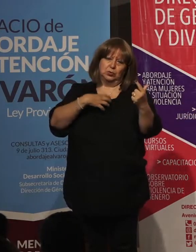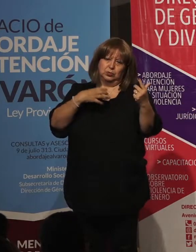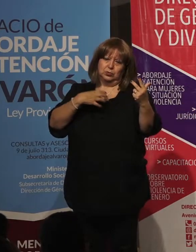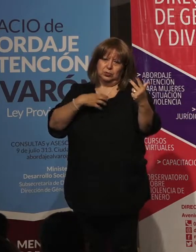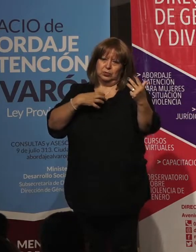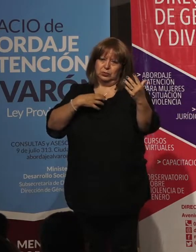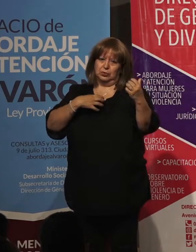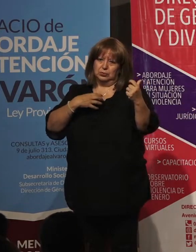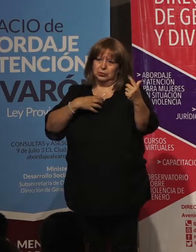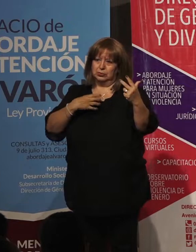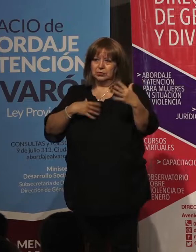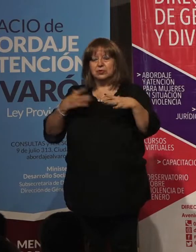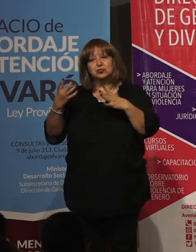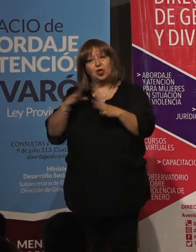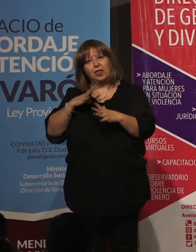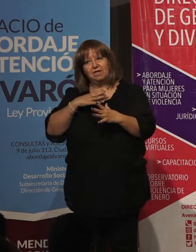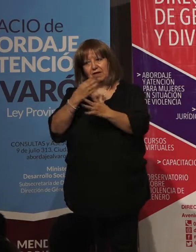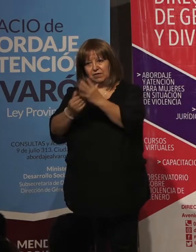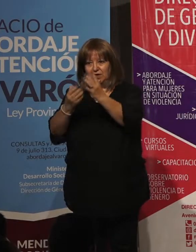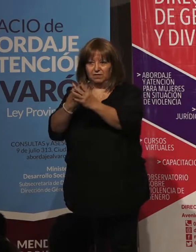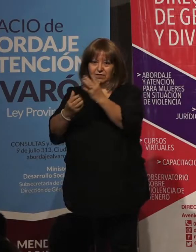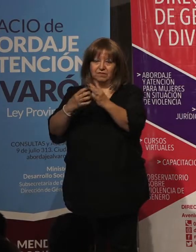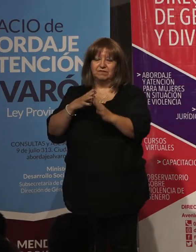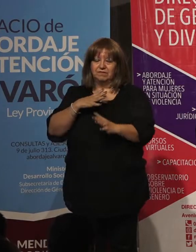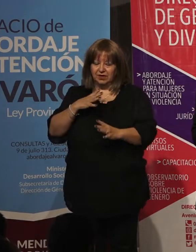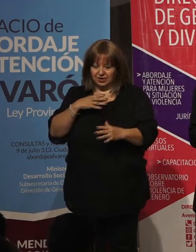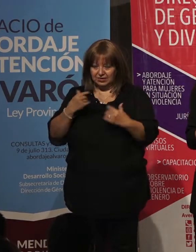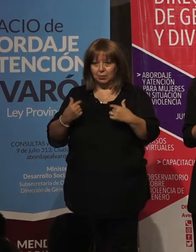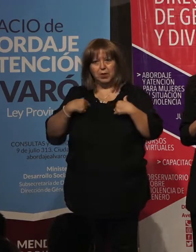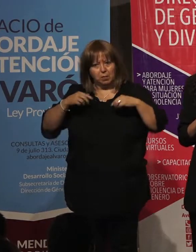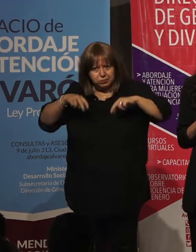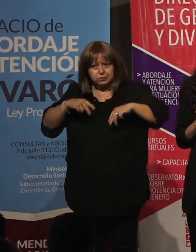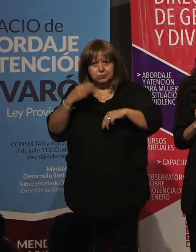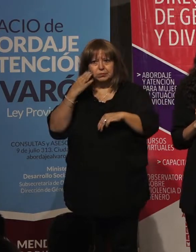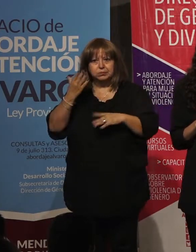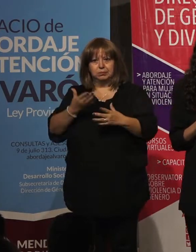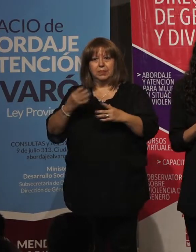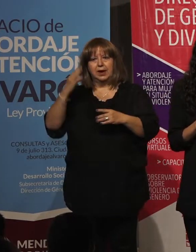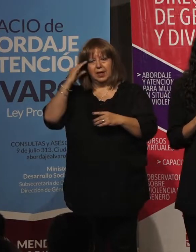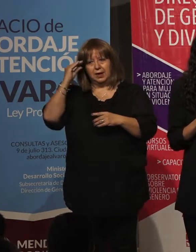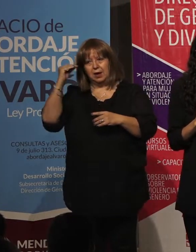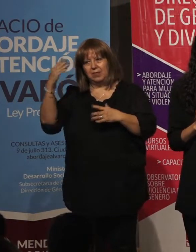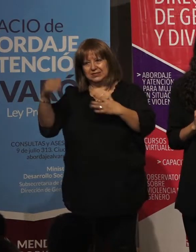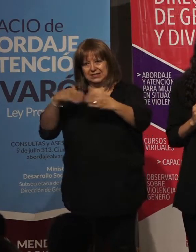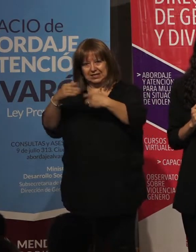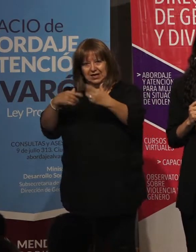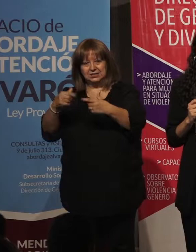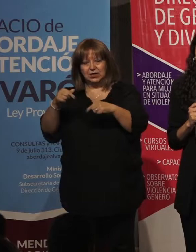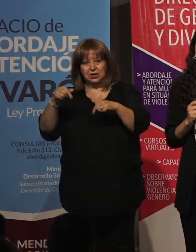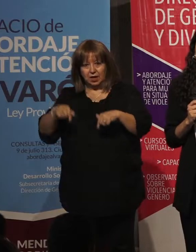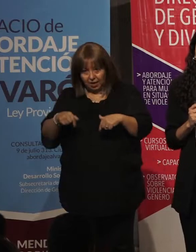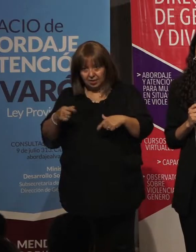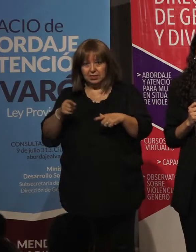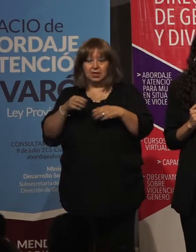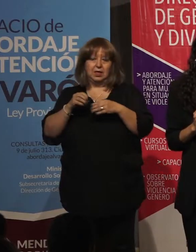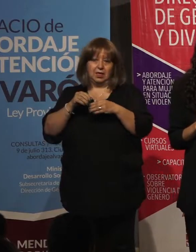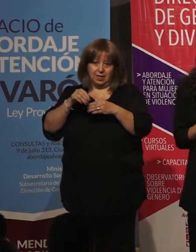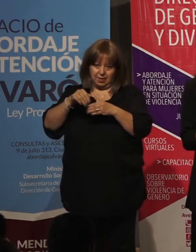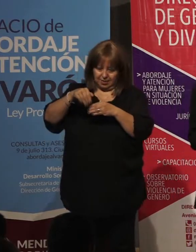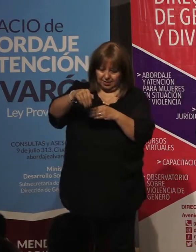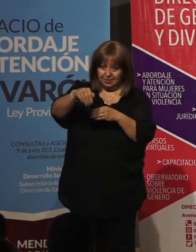Rosana y todavía hay falencias, pero para eso estamos acá, para capacitarnos. Insisto en lo mismo, este es un punto de